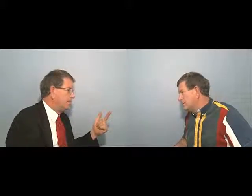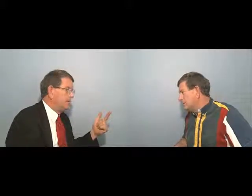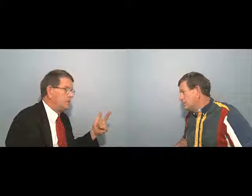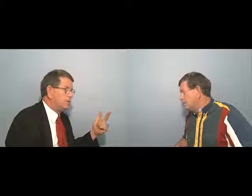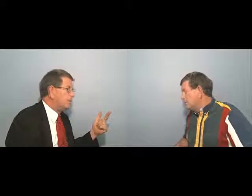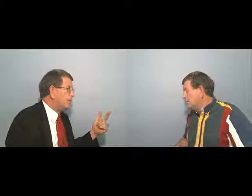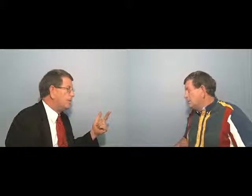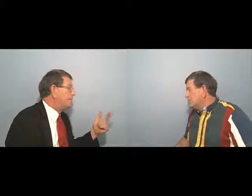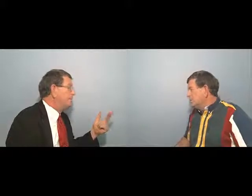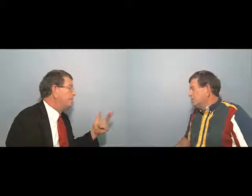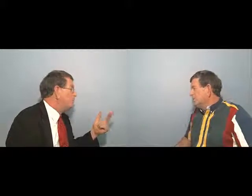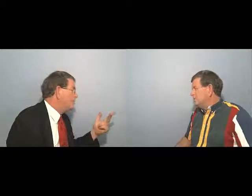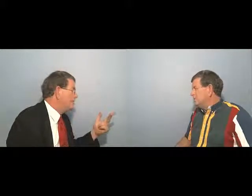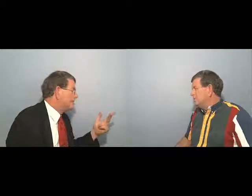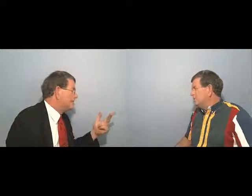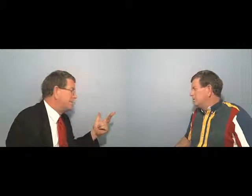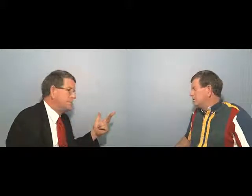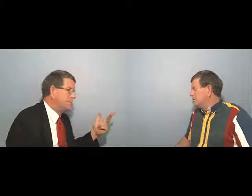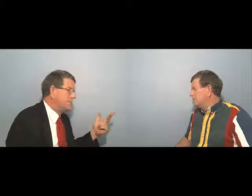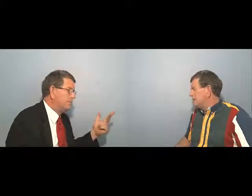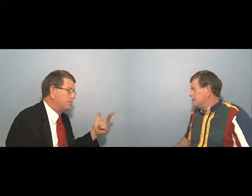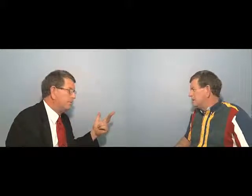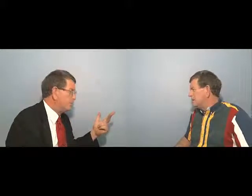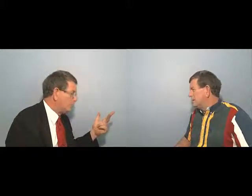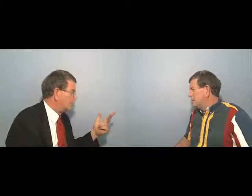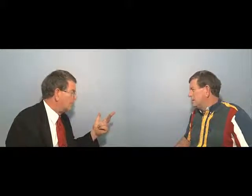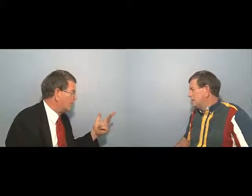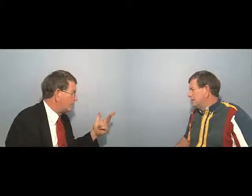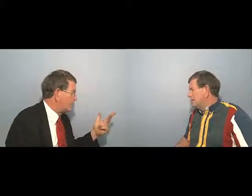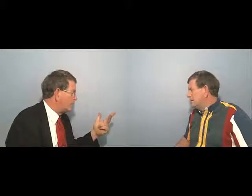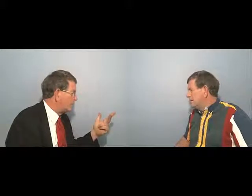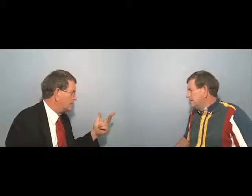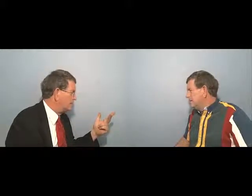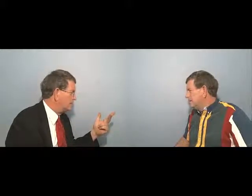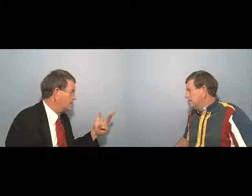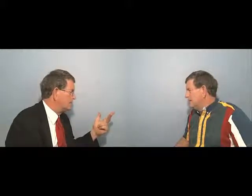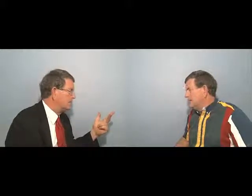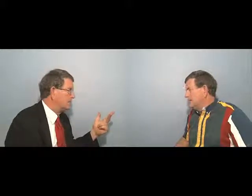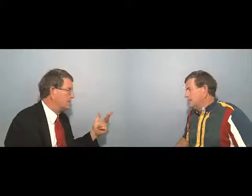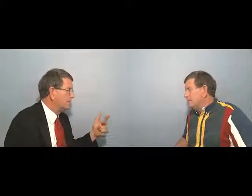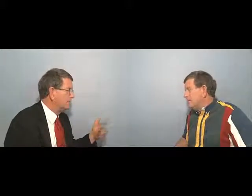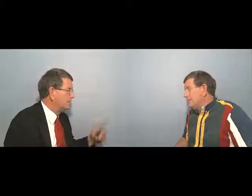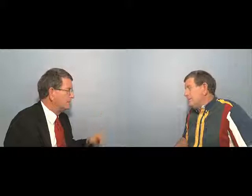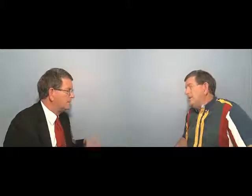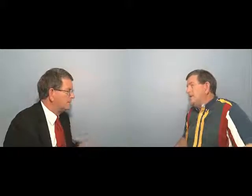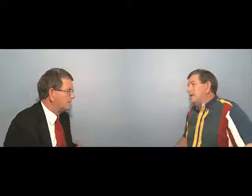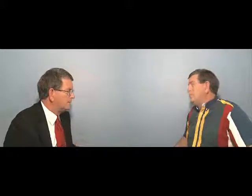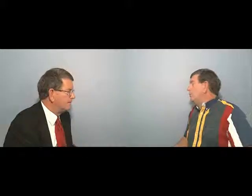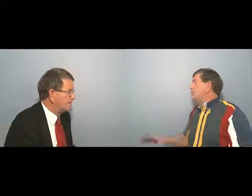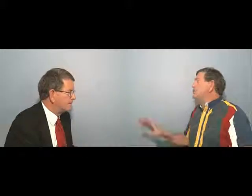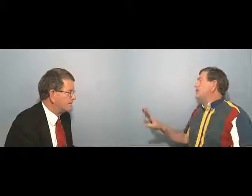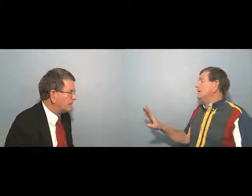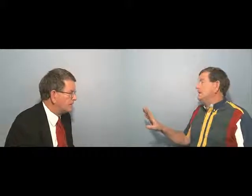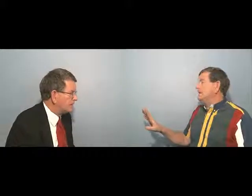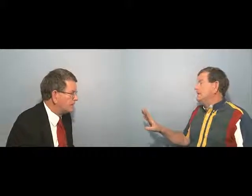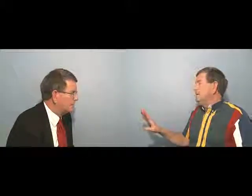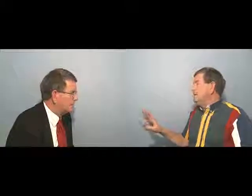Et tu pourrais manger moins à table. Moins à table, quand même. Oui, mais Michael, bon, déjà,